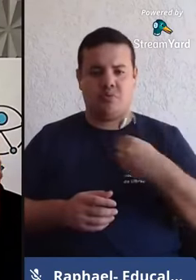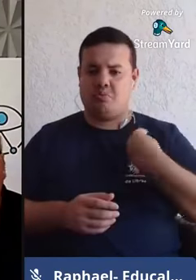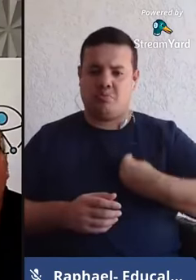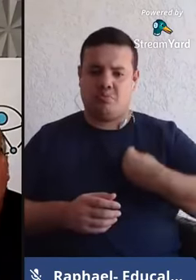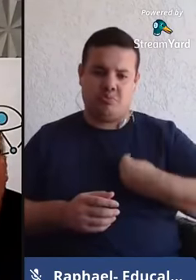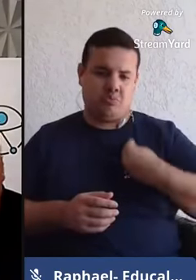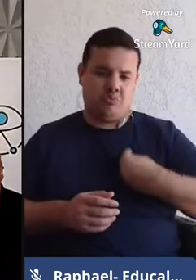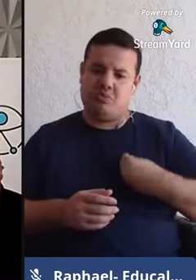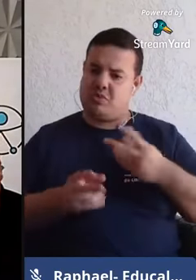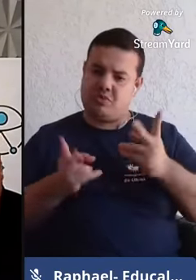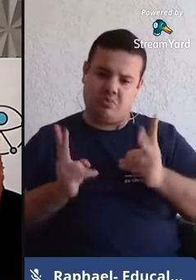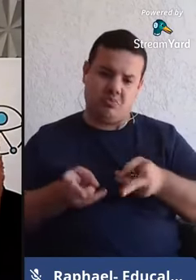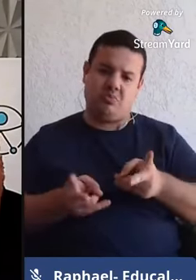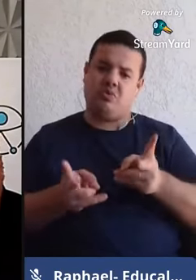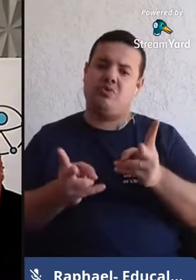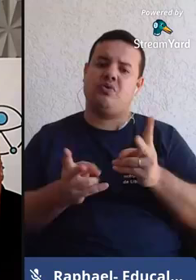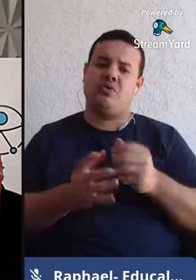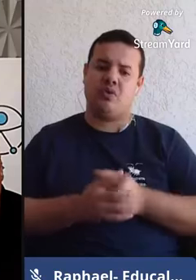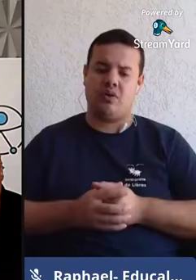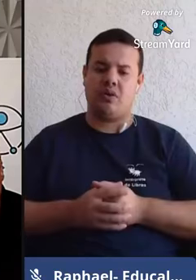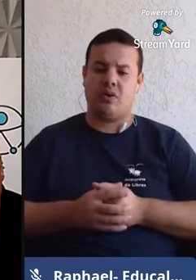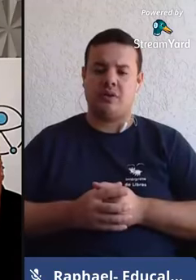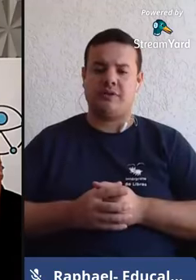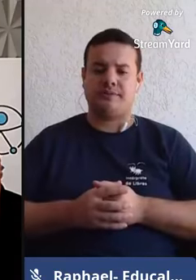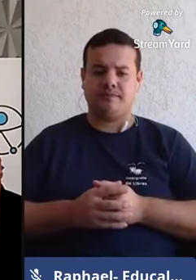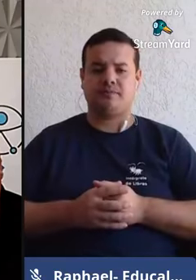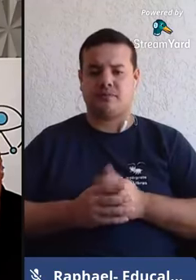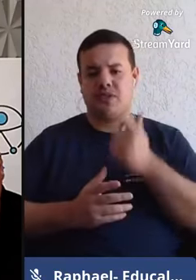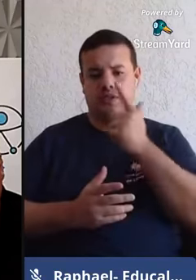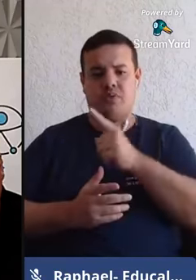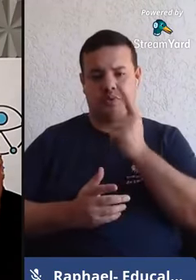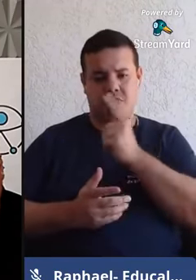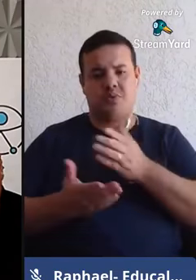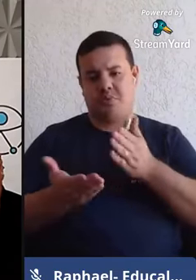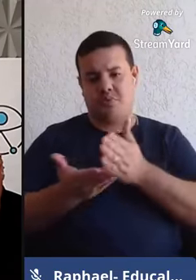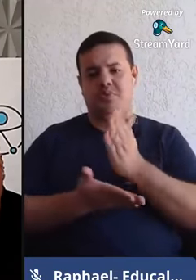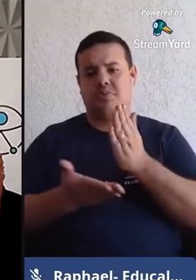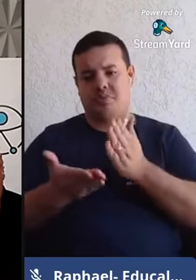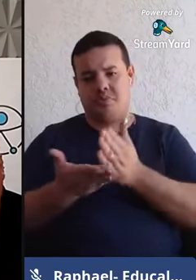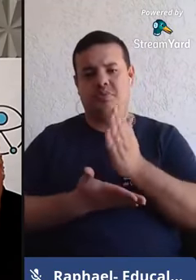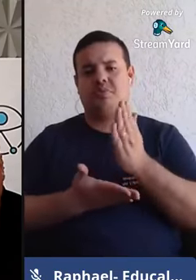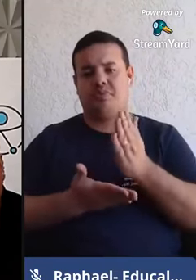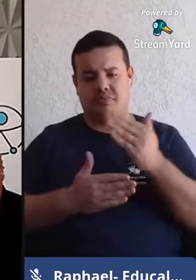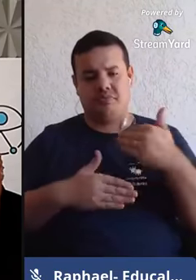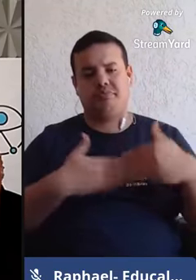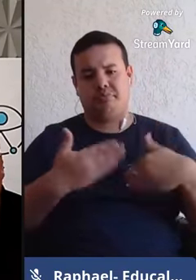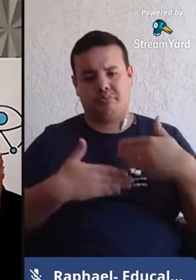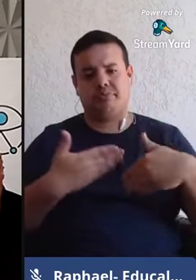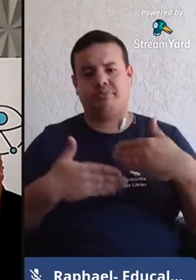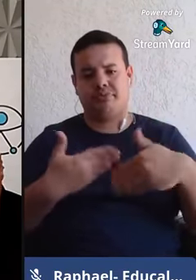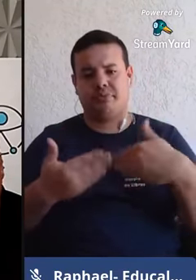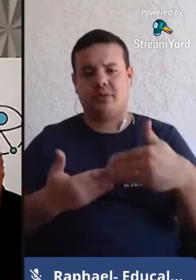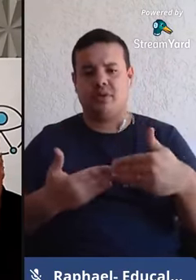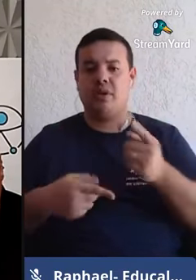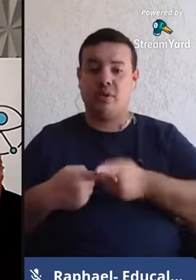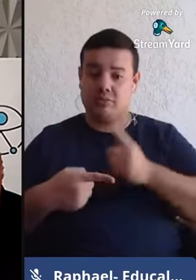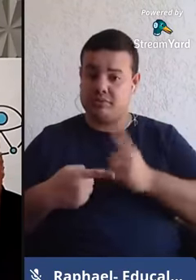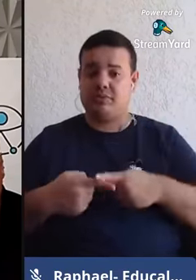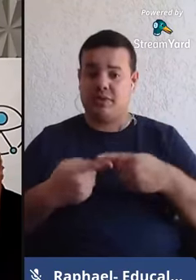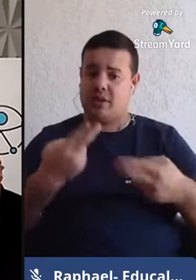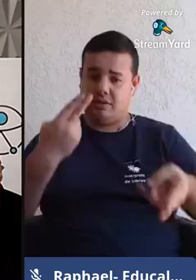ou seja, é um cara que ultrapassou esse momento, né? Porque é um momento traumático,